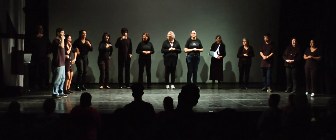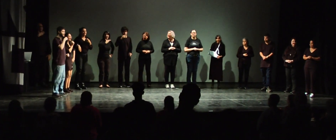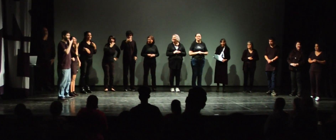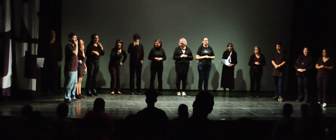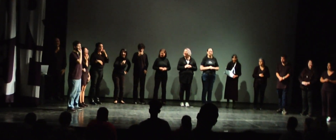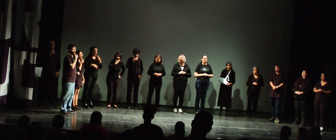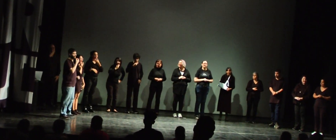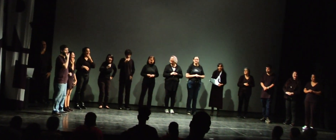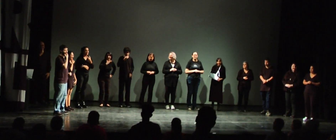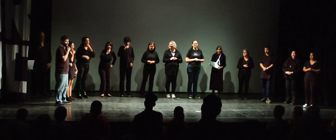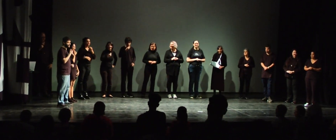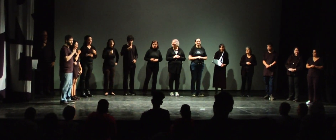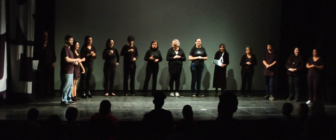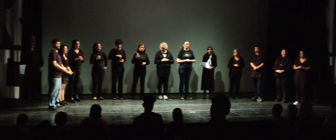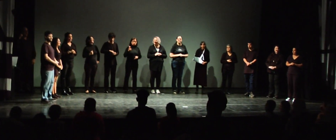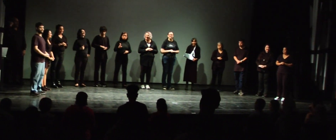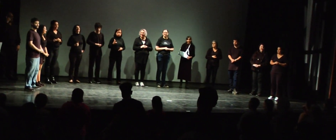senhorita, cavaleiro.